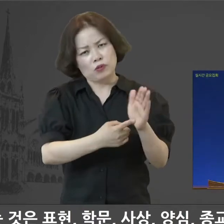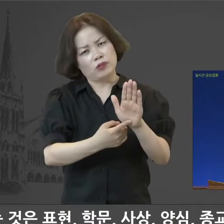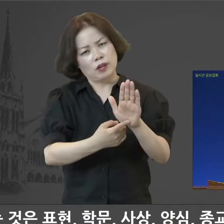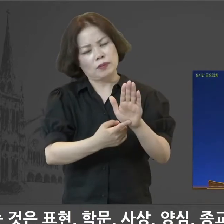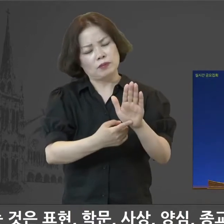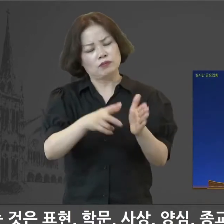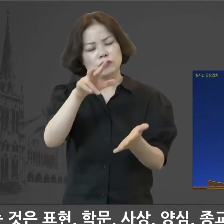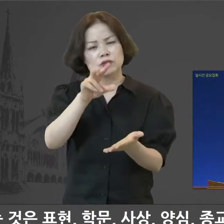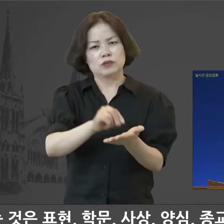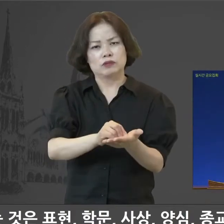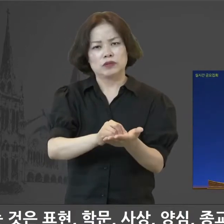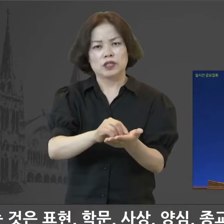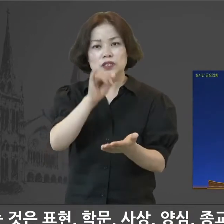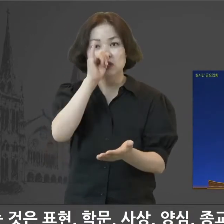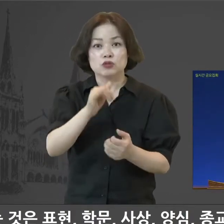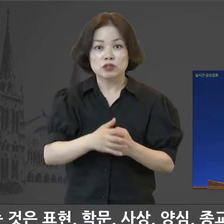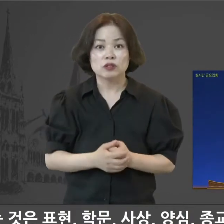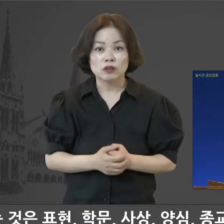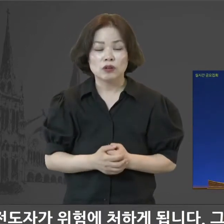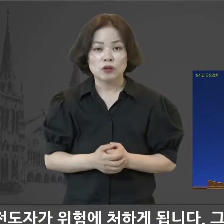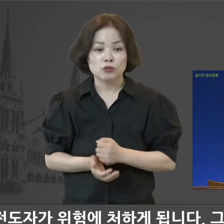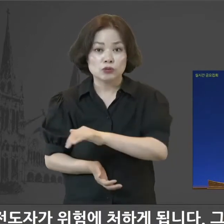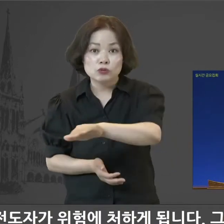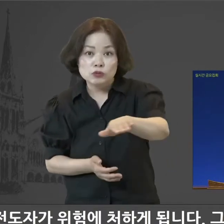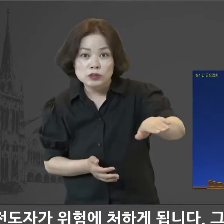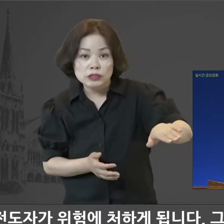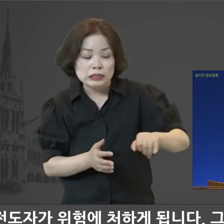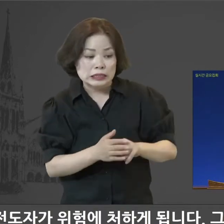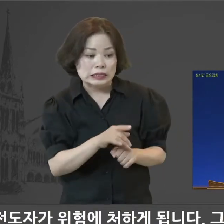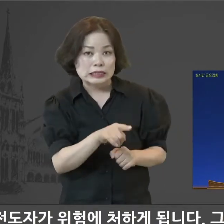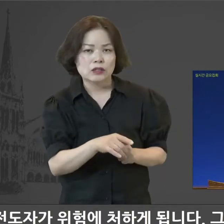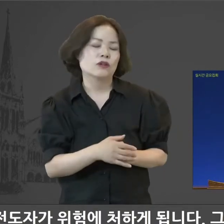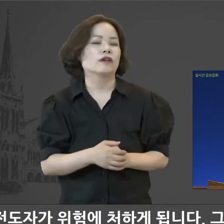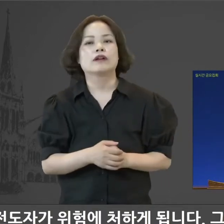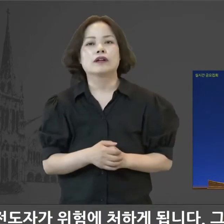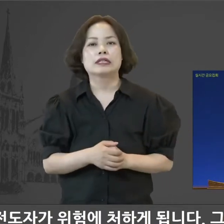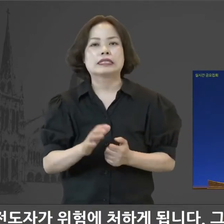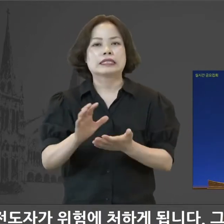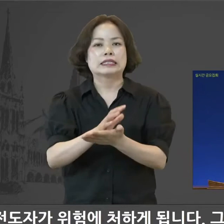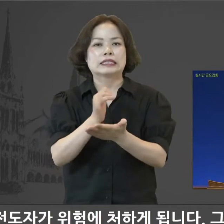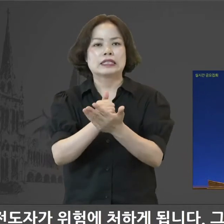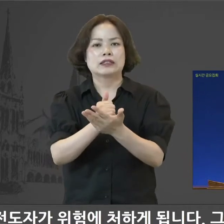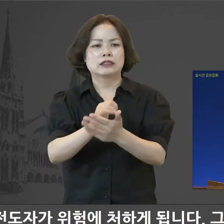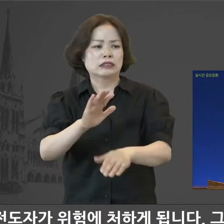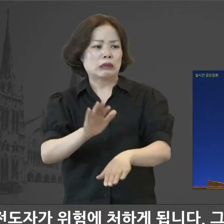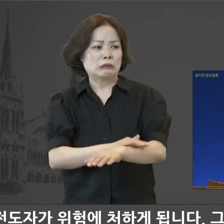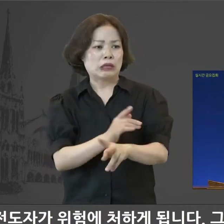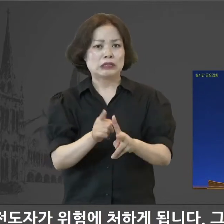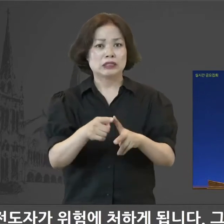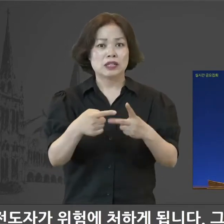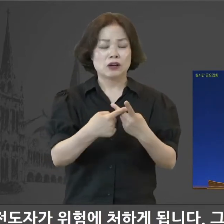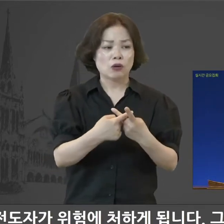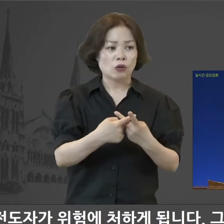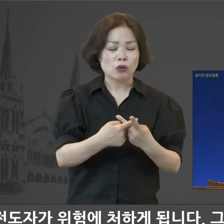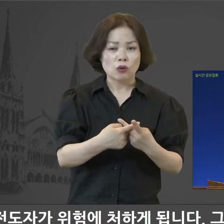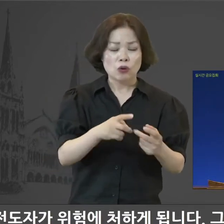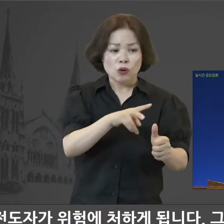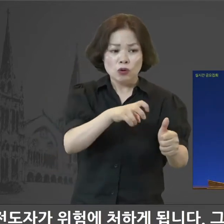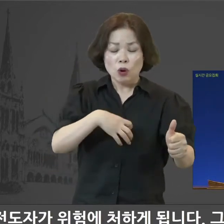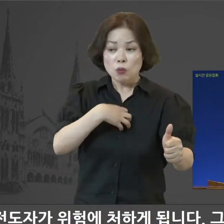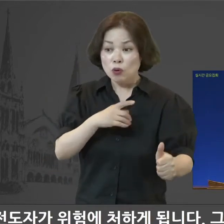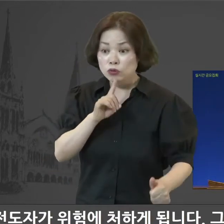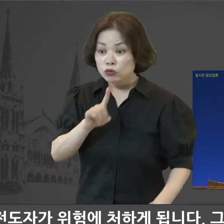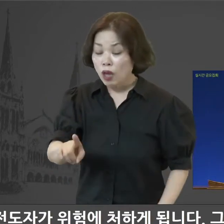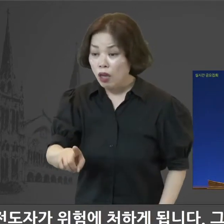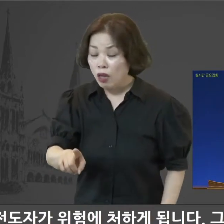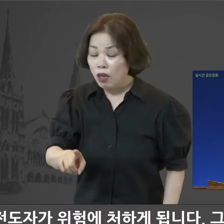이런 것들을 우리가 조심해야 된다. 그러니까 우리가 이걸 또 우리 크리스찬들 중엔 잘못 이해해갖고 그럼 혐오해도 돼?